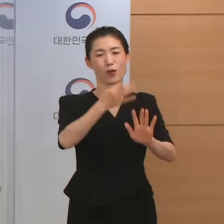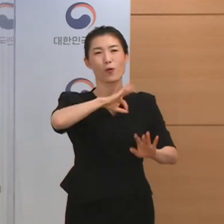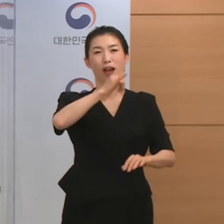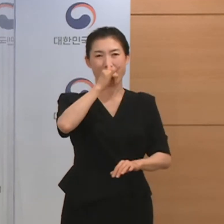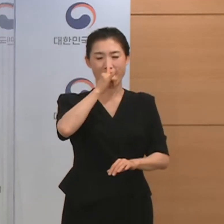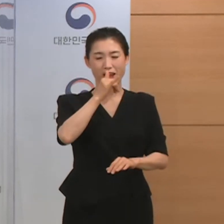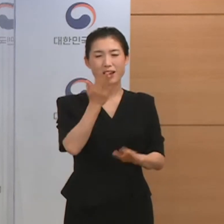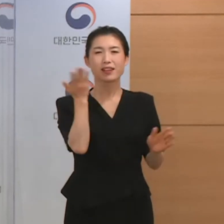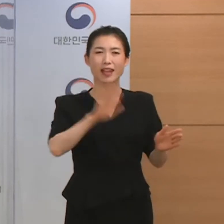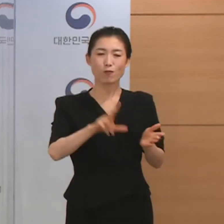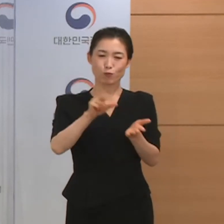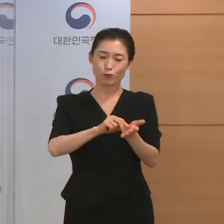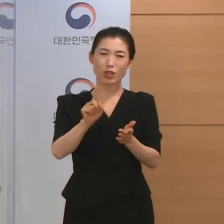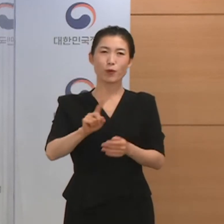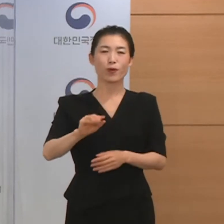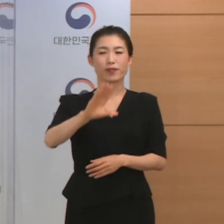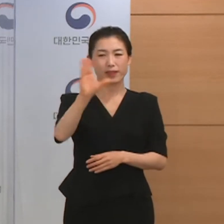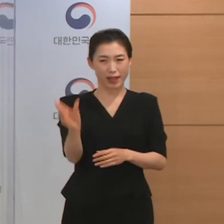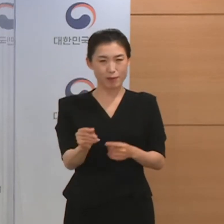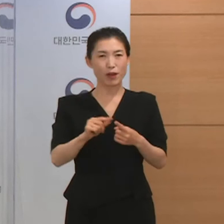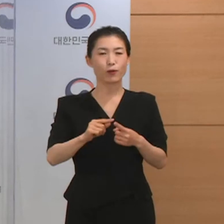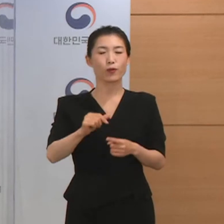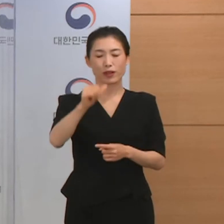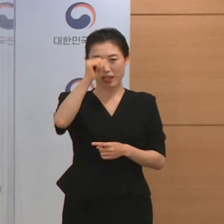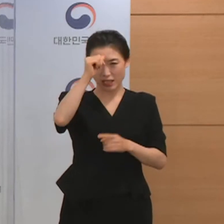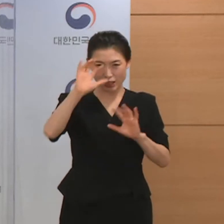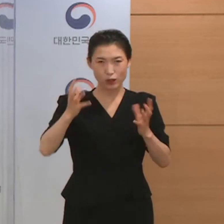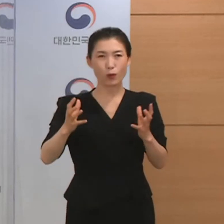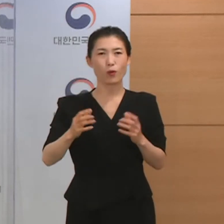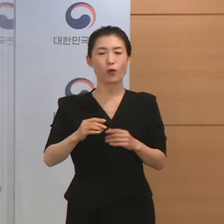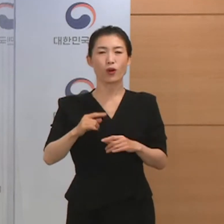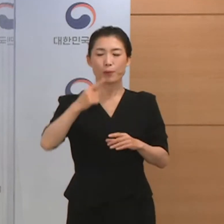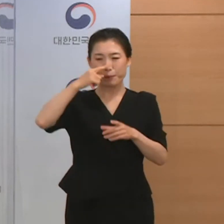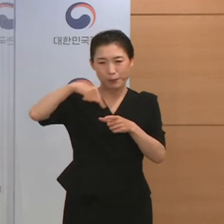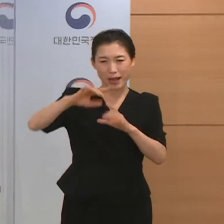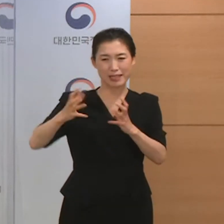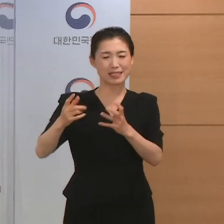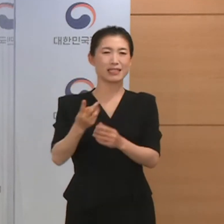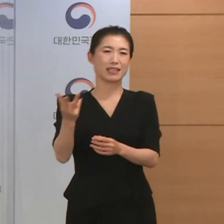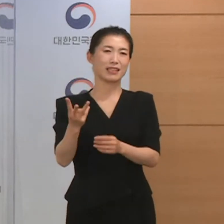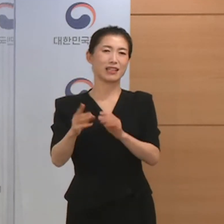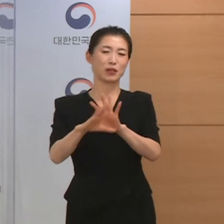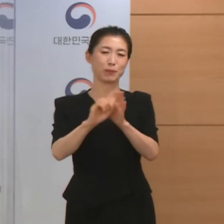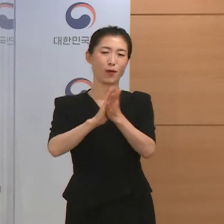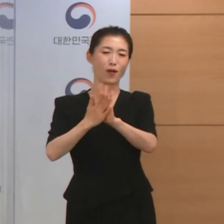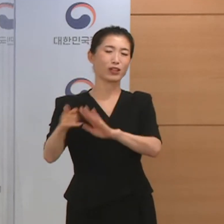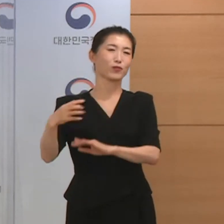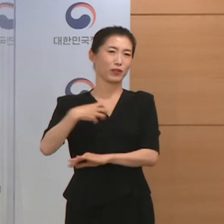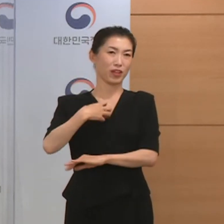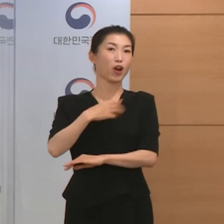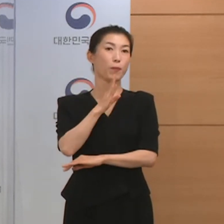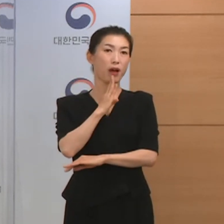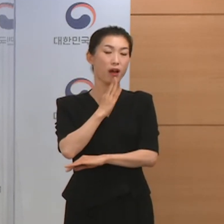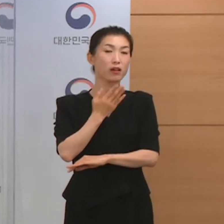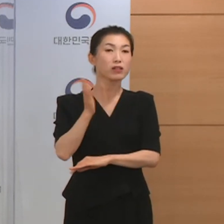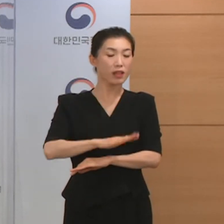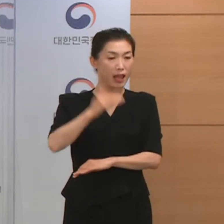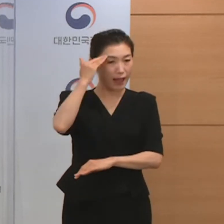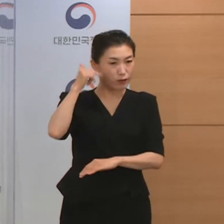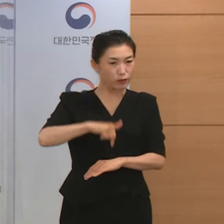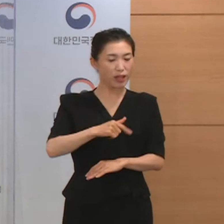브라질, 인도 변이 등에 대해서는 아직은 우려가 남아있는 상황이지만 현재 우리나라에서 많은